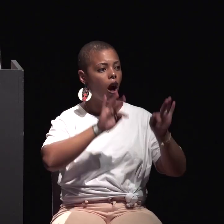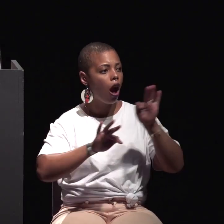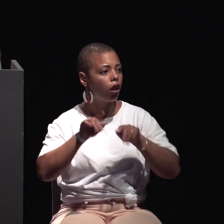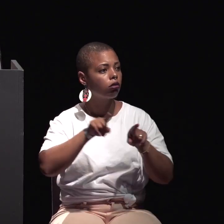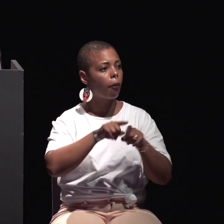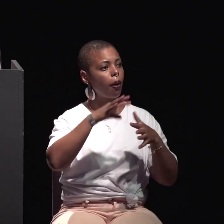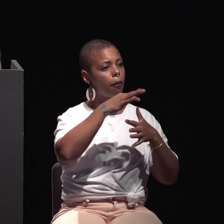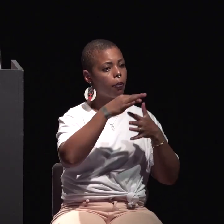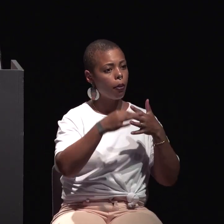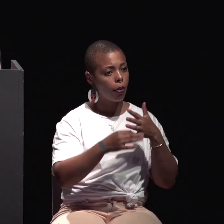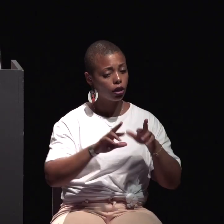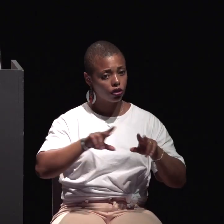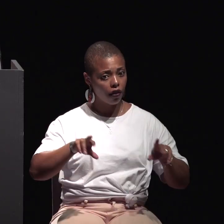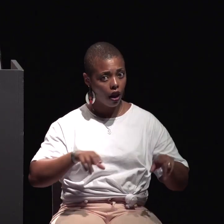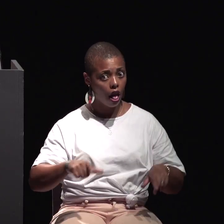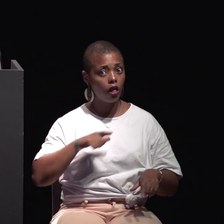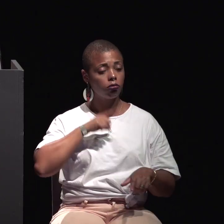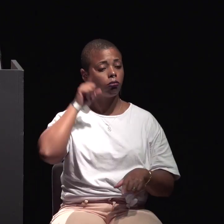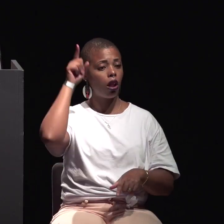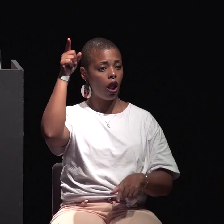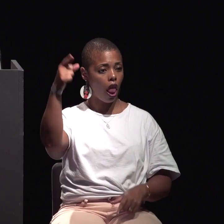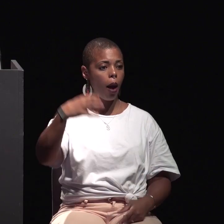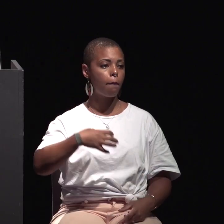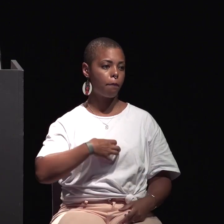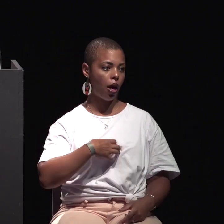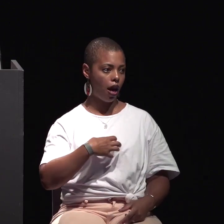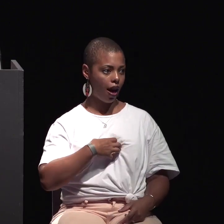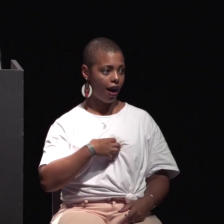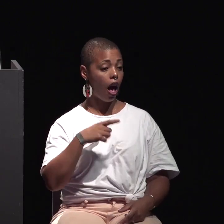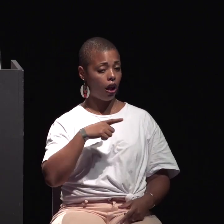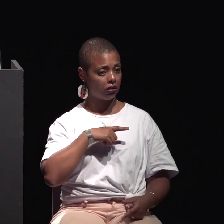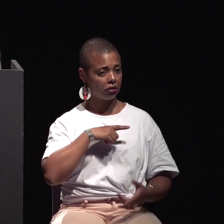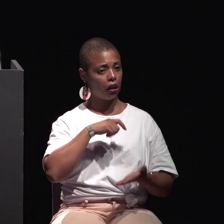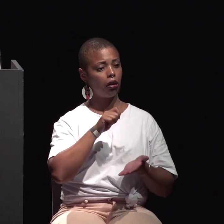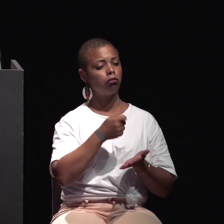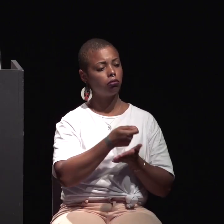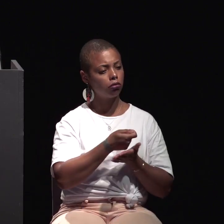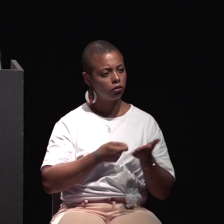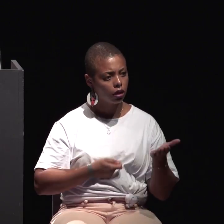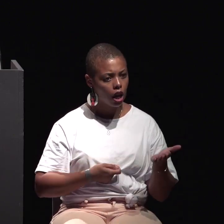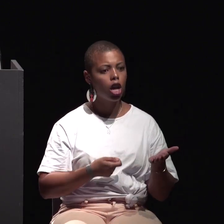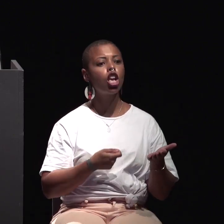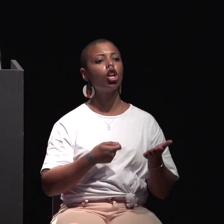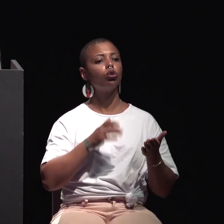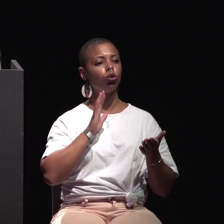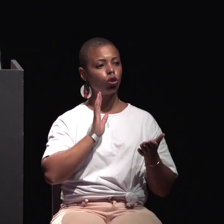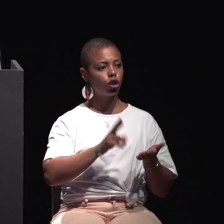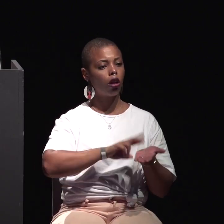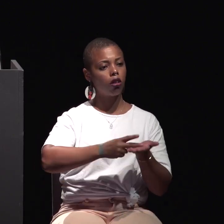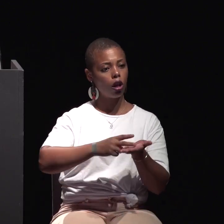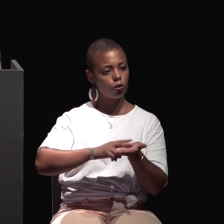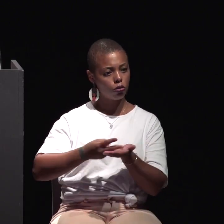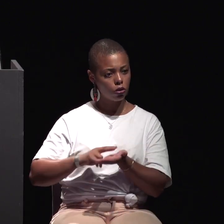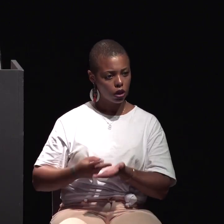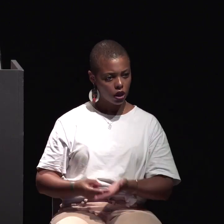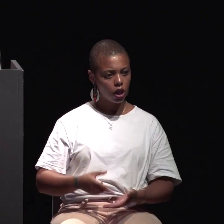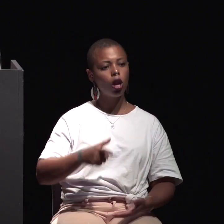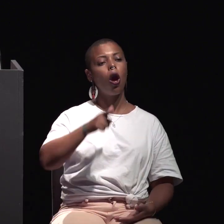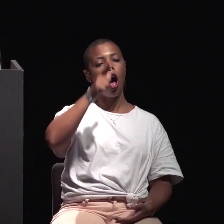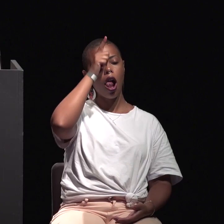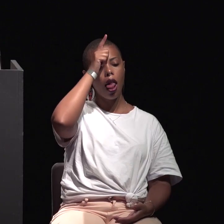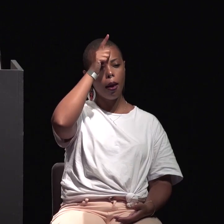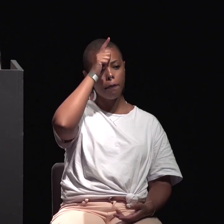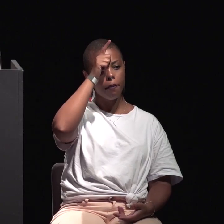Federal da Bahia. Ela tem textos traduzidos e publicados em alemão, catalão,